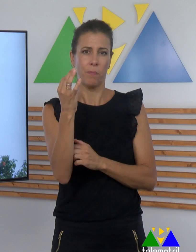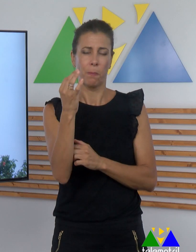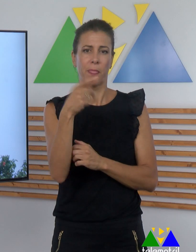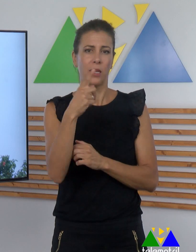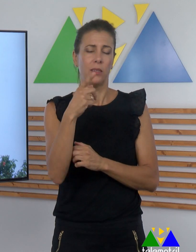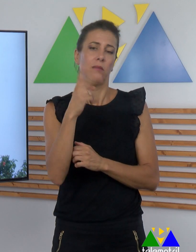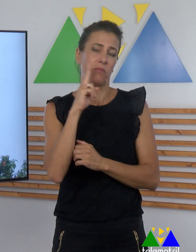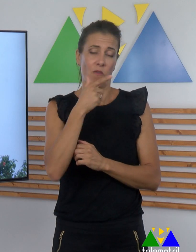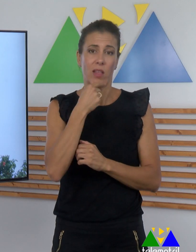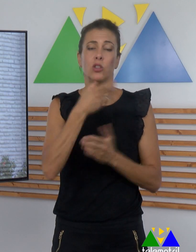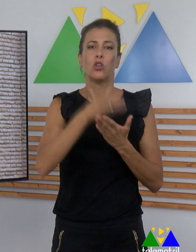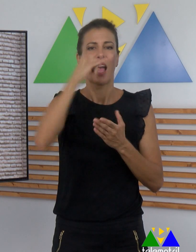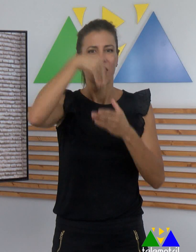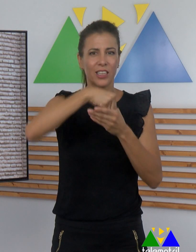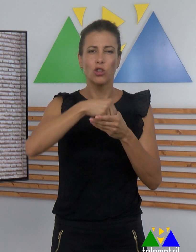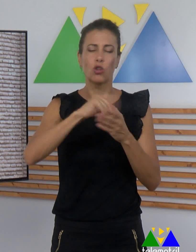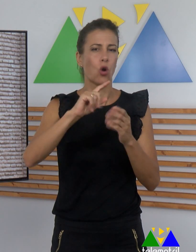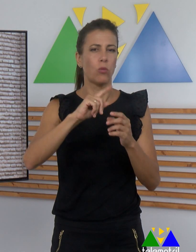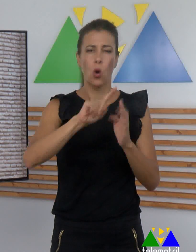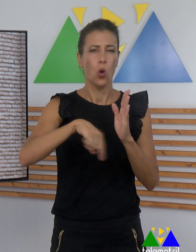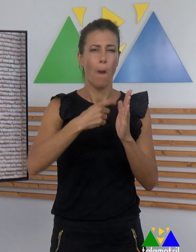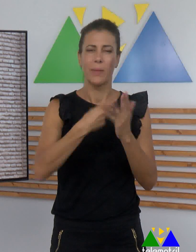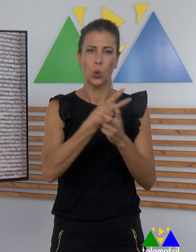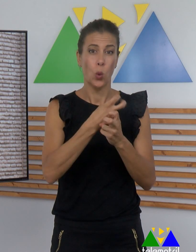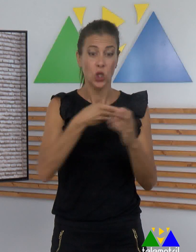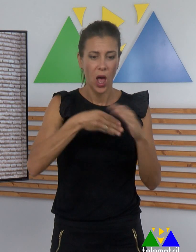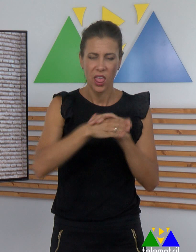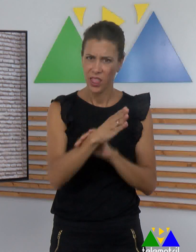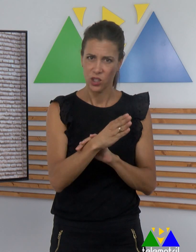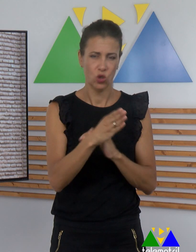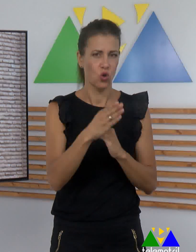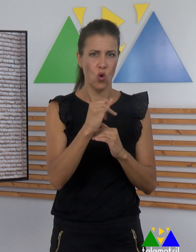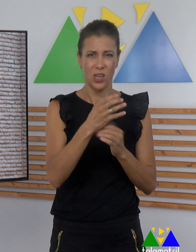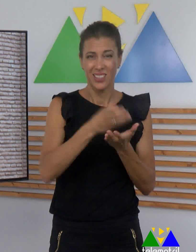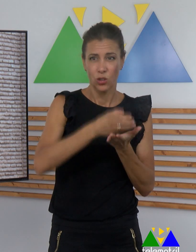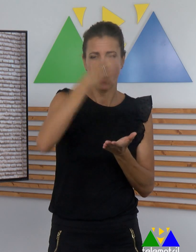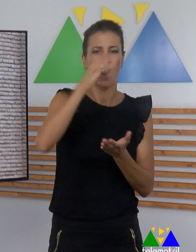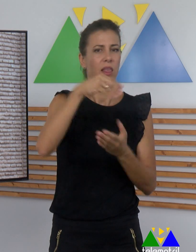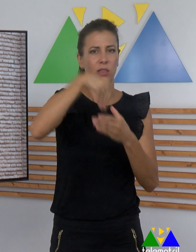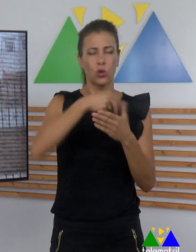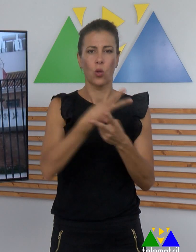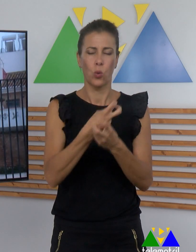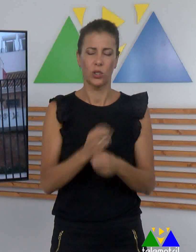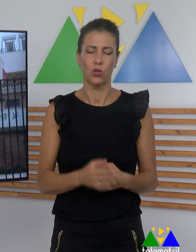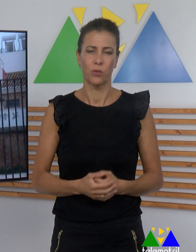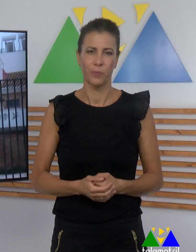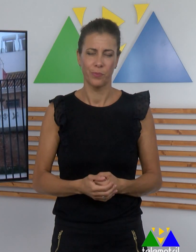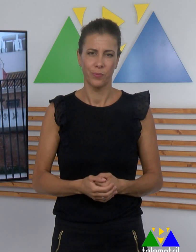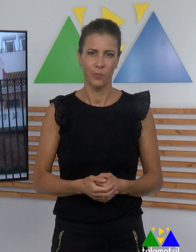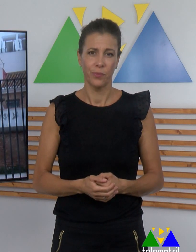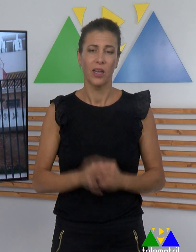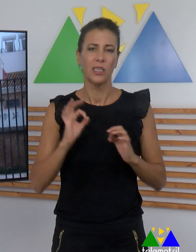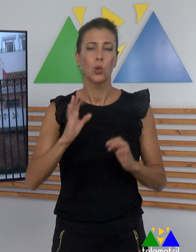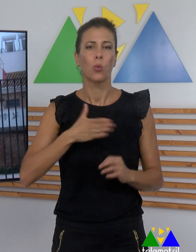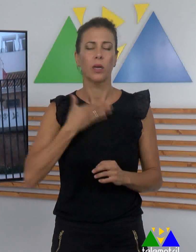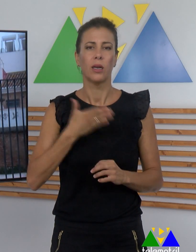torre y está llena de huesos, tiene el acceso por dentro de la iglesia y está llena de huesos. Lo que es una lástima